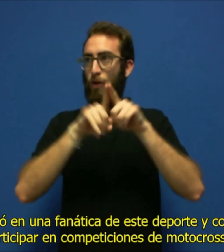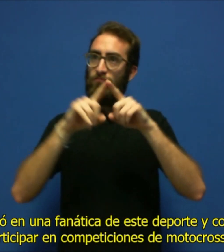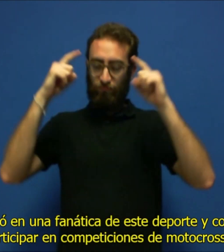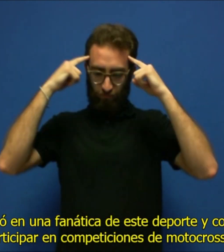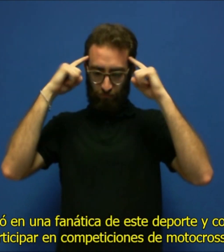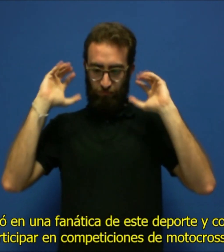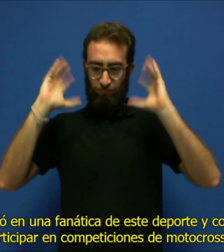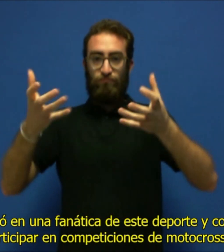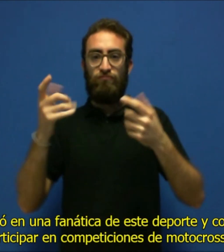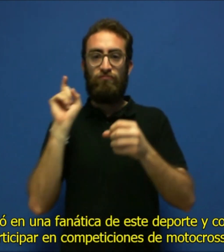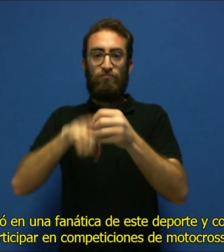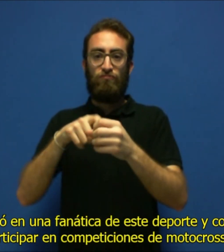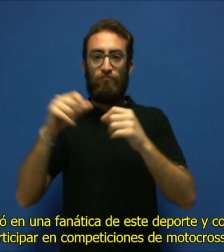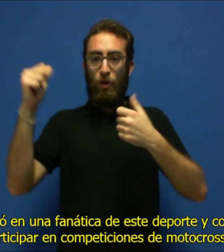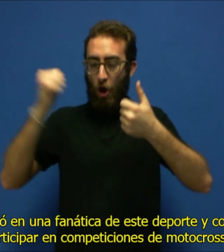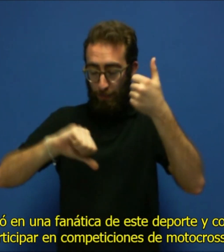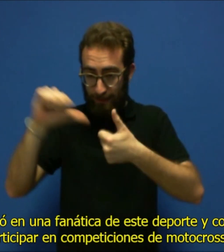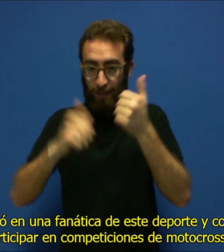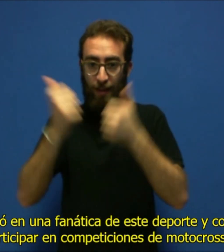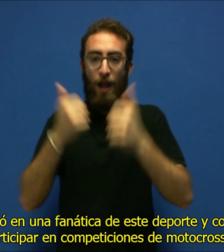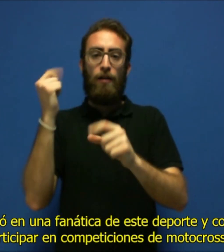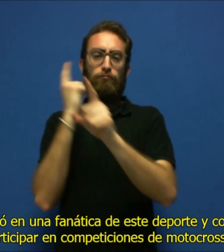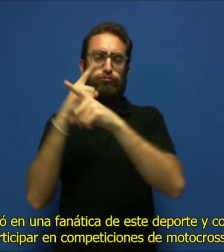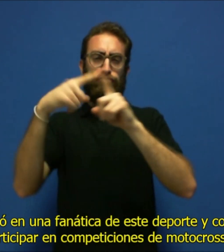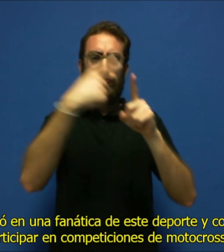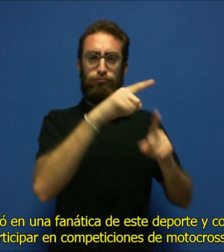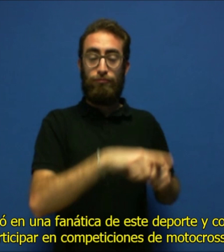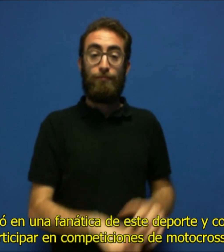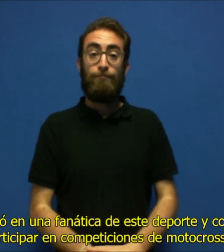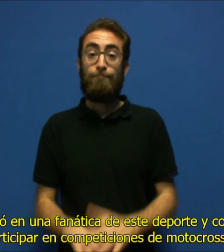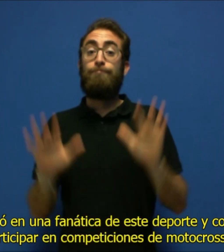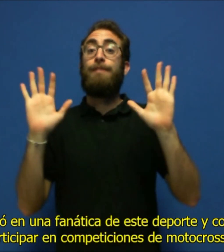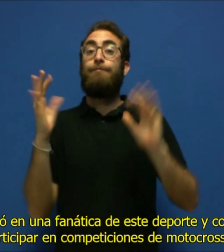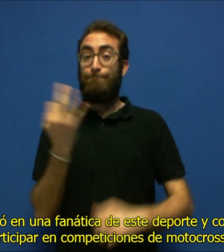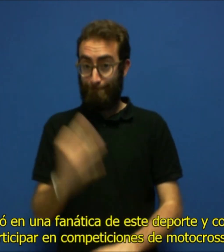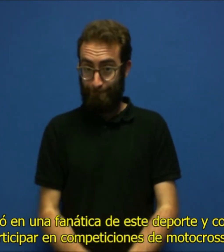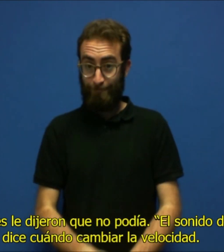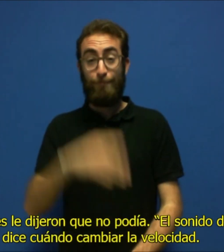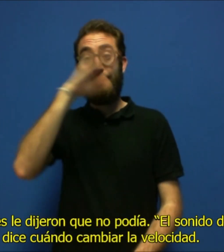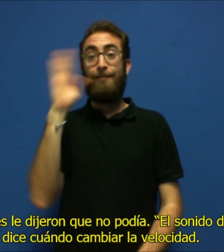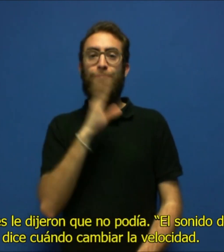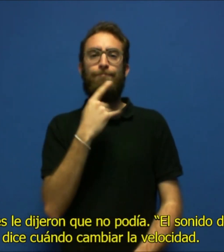se convirtió en una fanática de este deporte y comenzó a participar en competiciones de